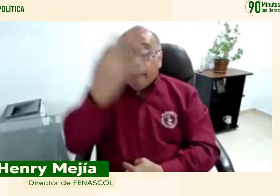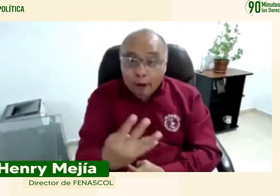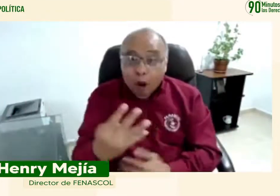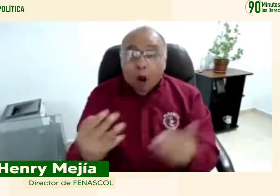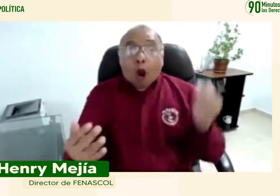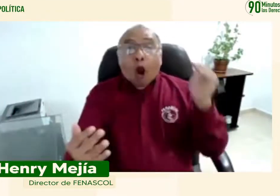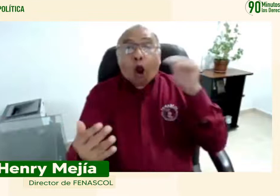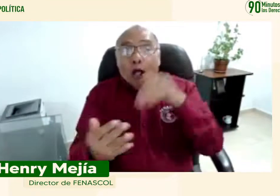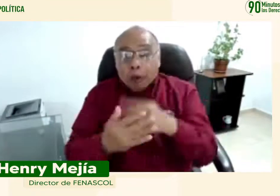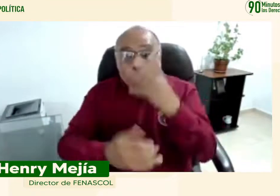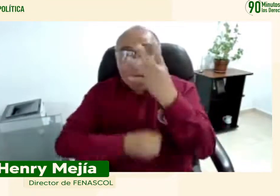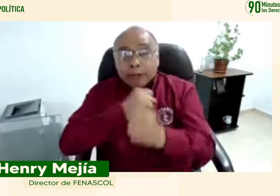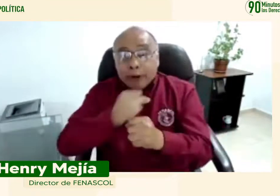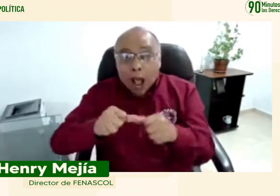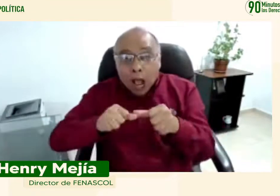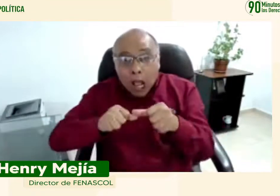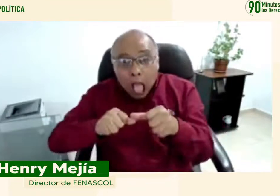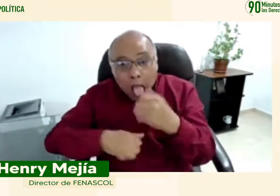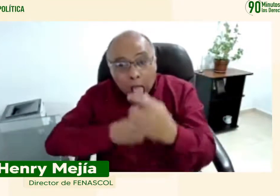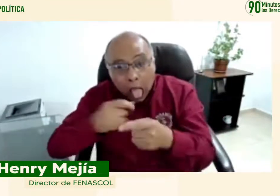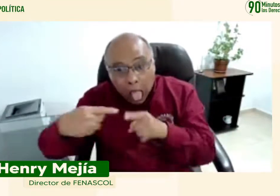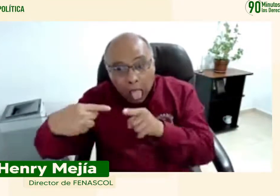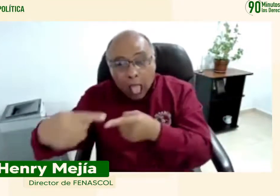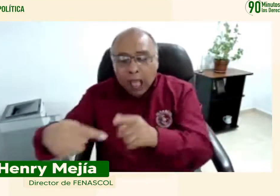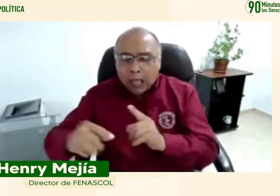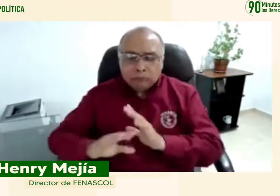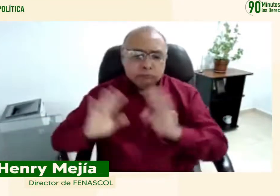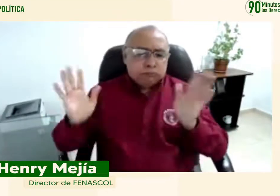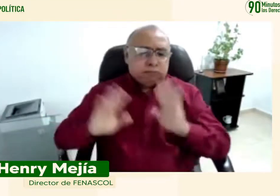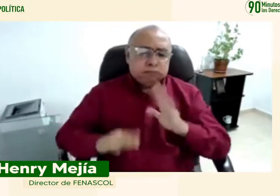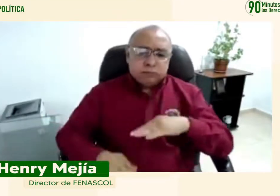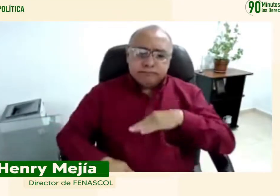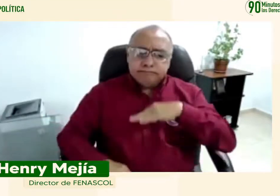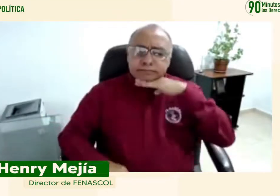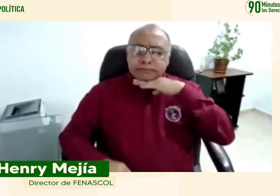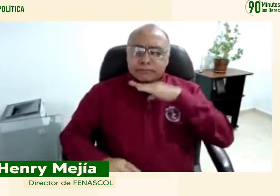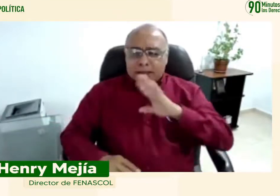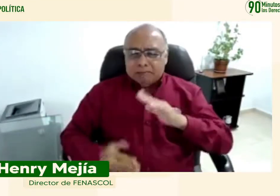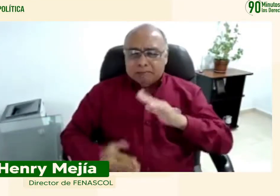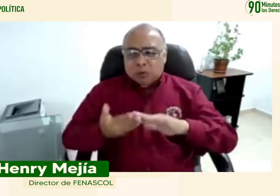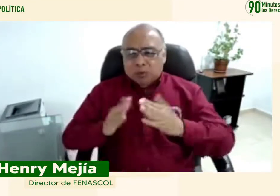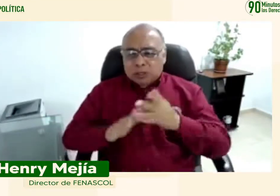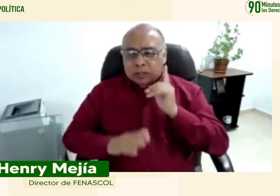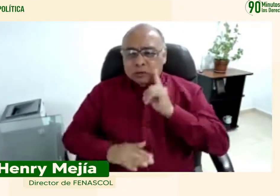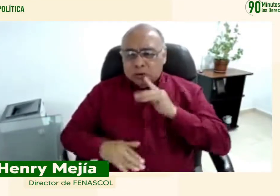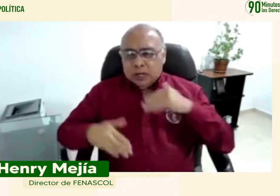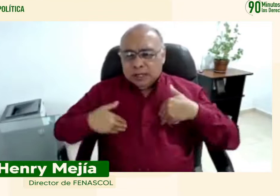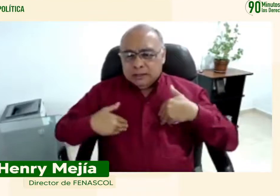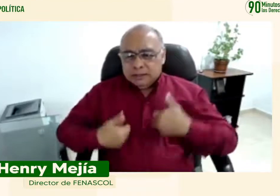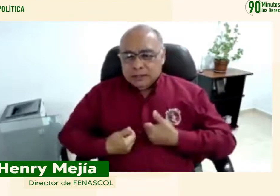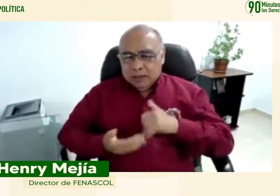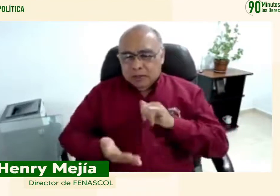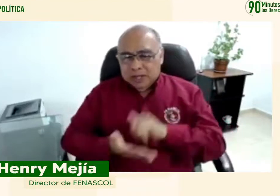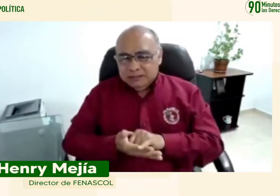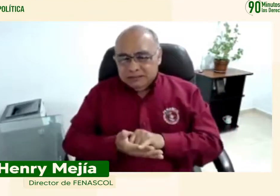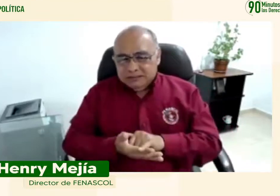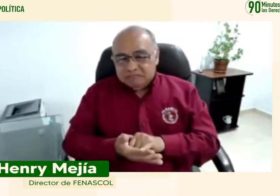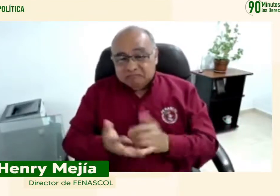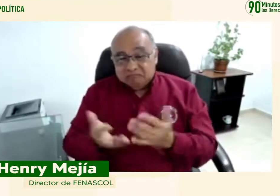realizar nuevamente esta incidencia porque hay un retroceso y ya creemos que es suficiente la comunidad sorda está